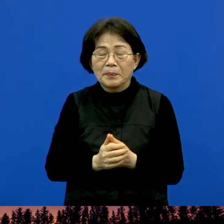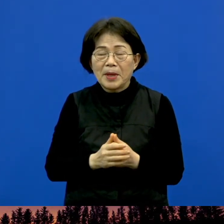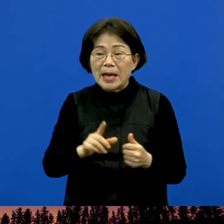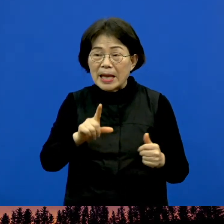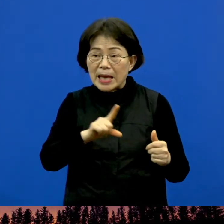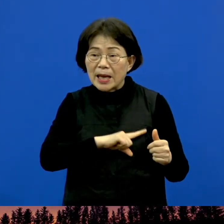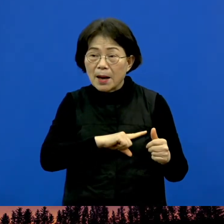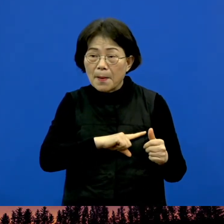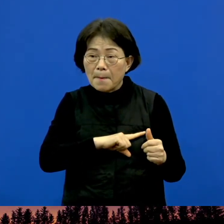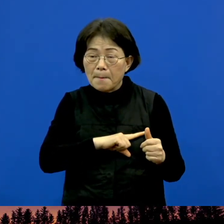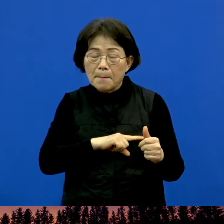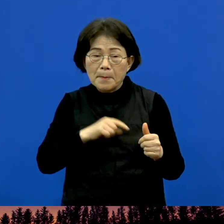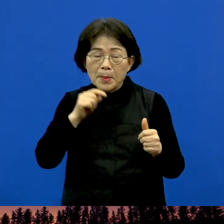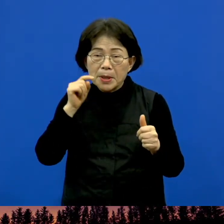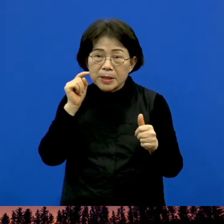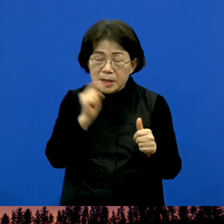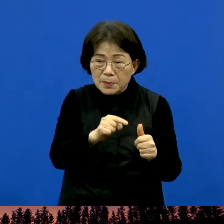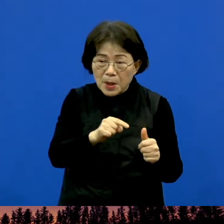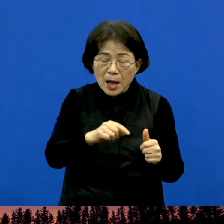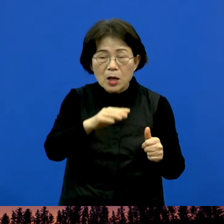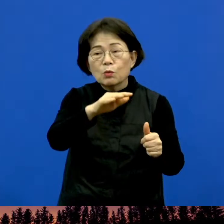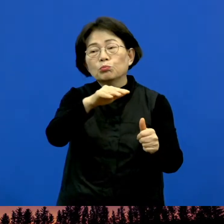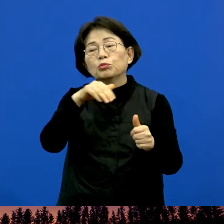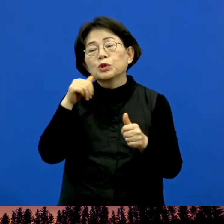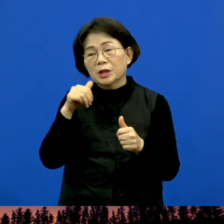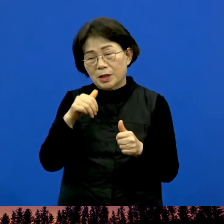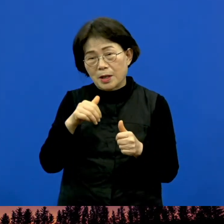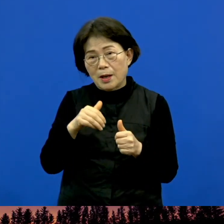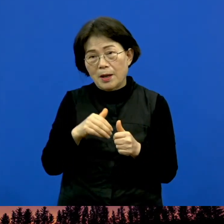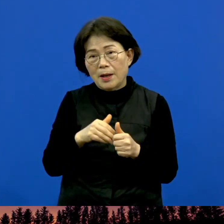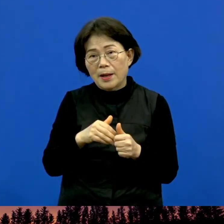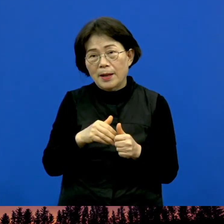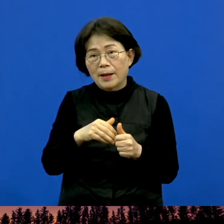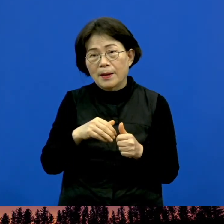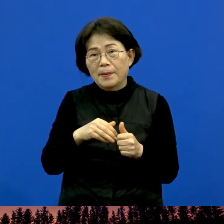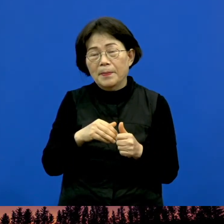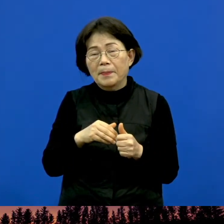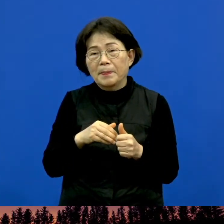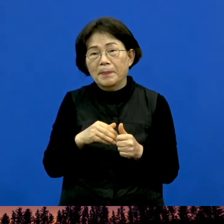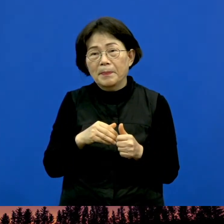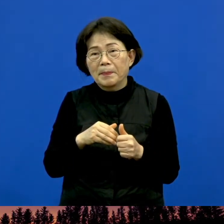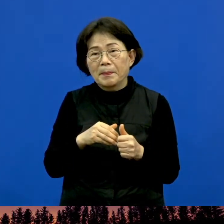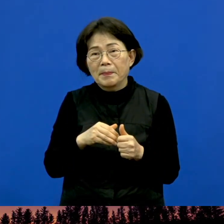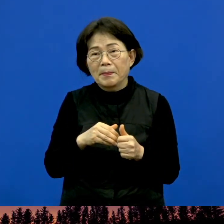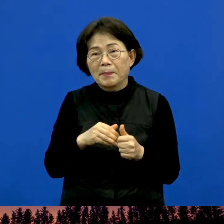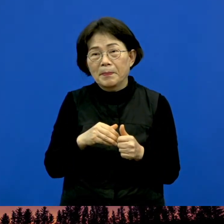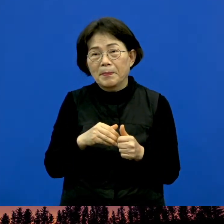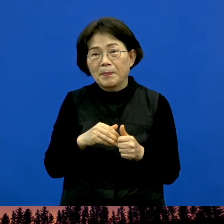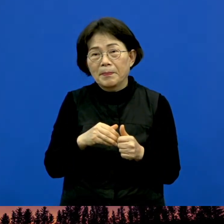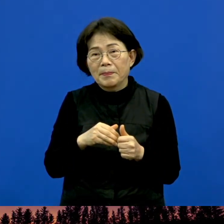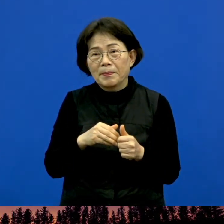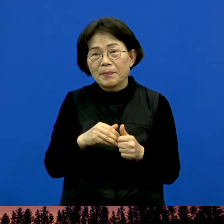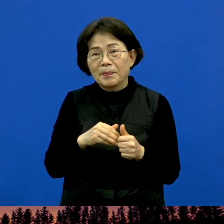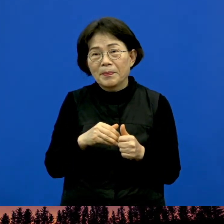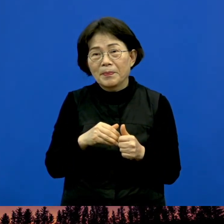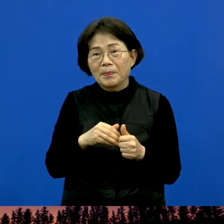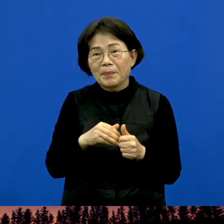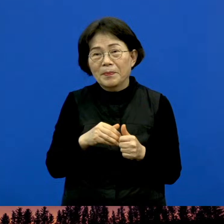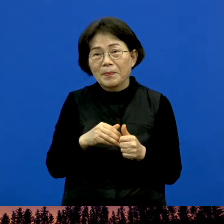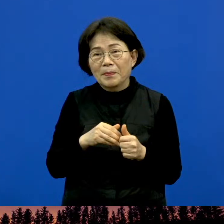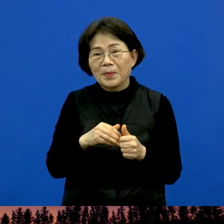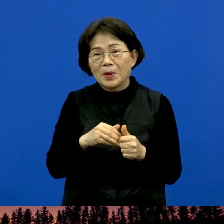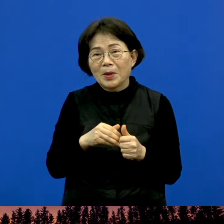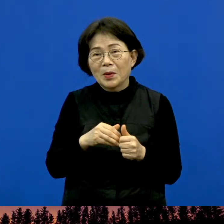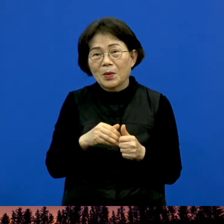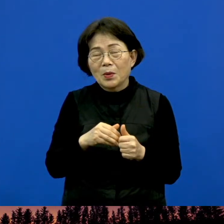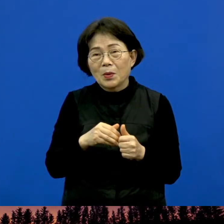지명하여 부르시고 안 떠네. 지명하여 부르시고 그 뒤에 지명하여 부르시고 이게